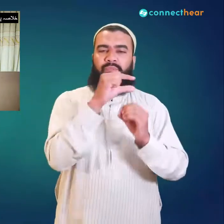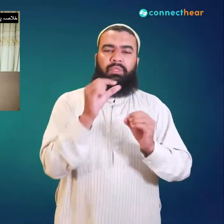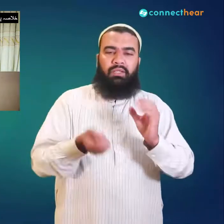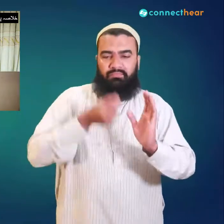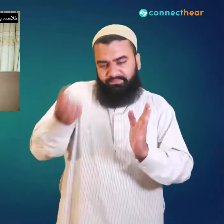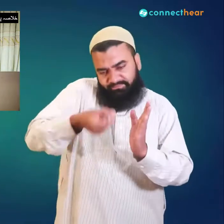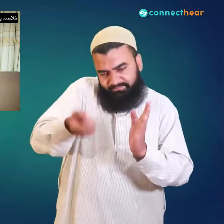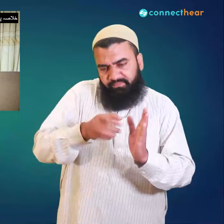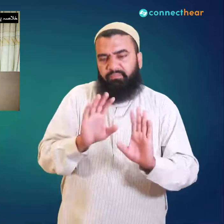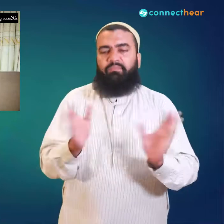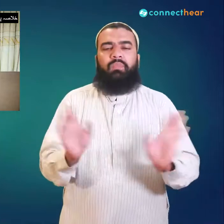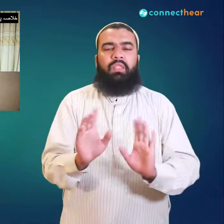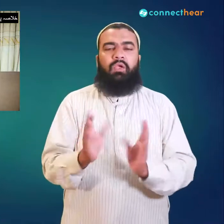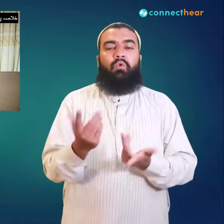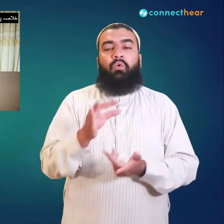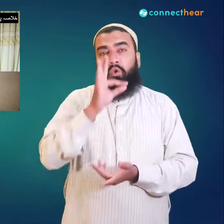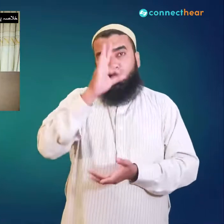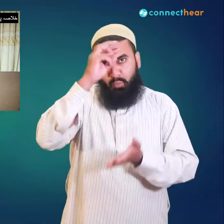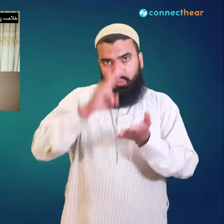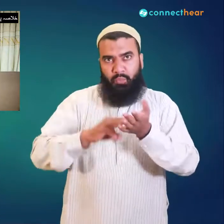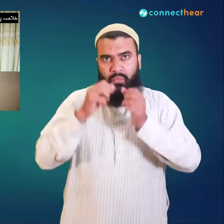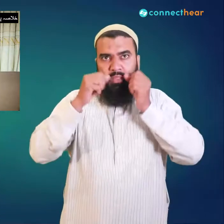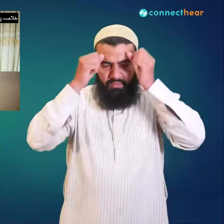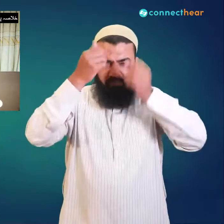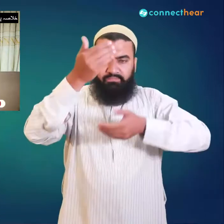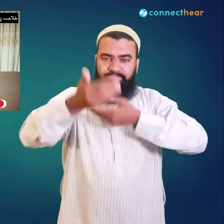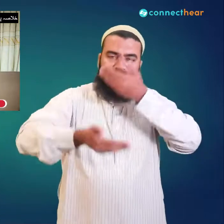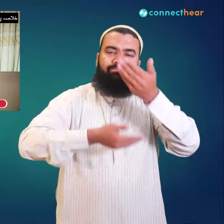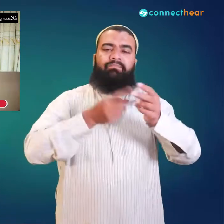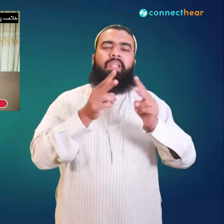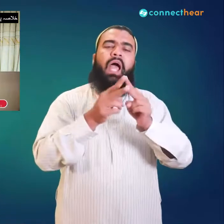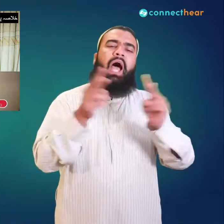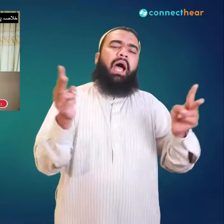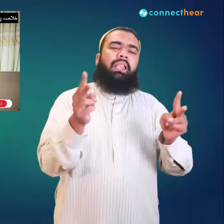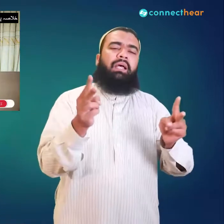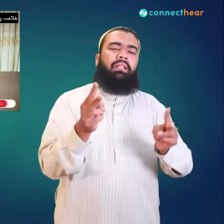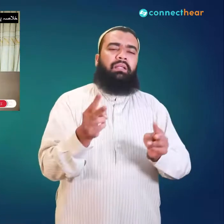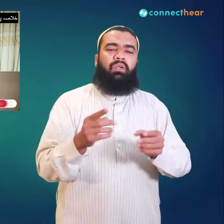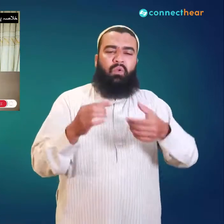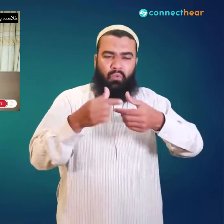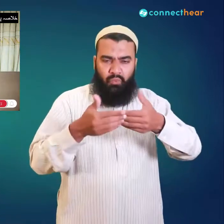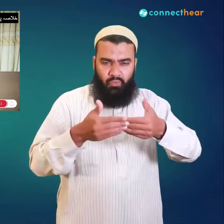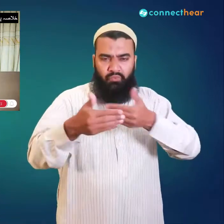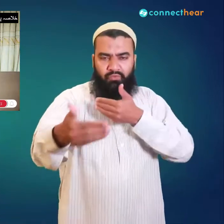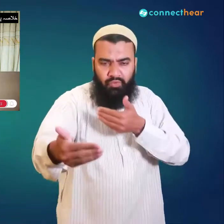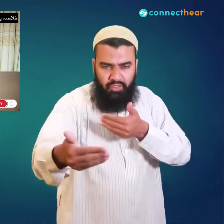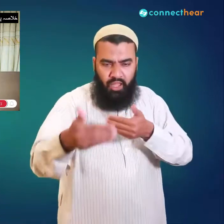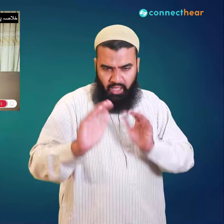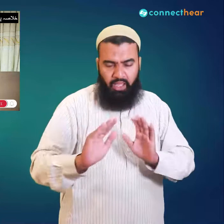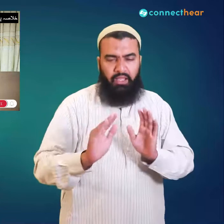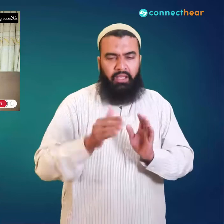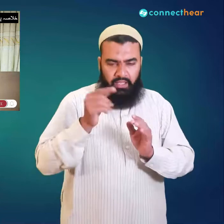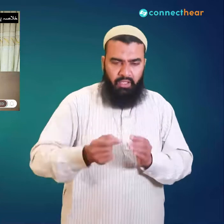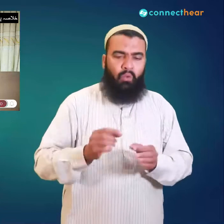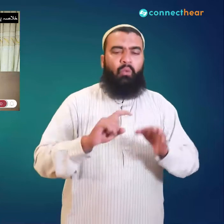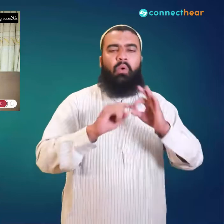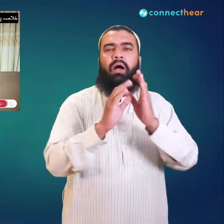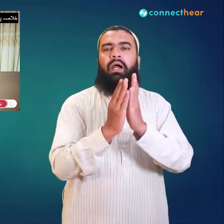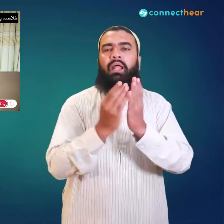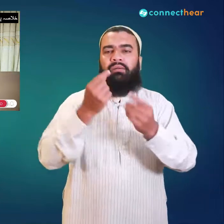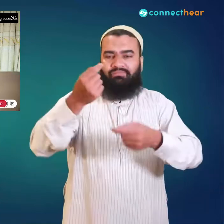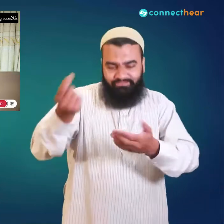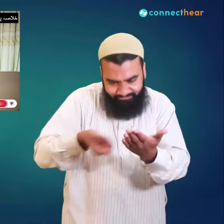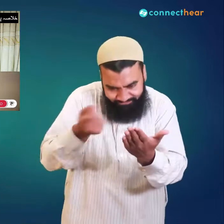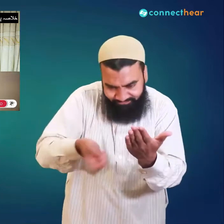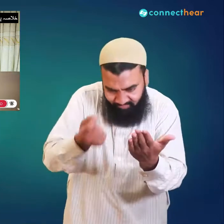یہ فرمایا گیا کہ آپ صلی اللہ علیہ وسلم کے زمانے میں اس کا یہ ایک الگ صورت تھی اور سورہ انفال ایک الگ صورت تھی، اس لیے قرآن مجید